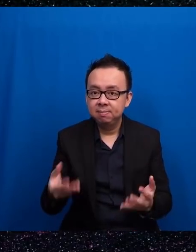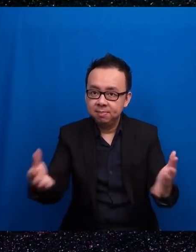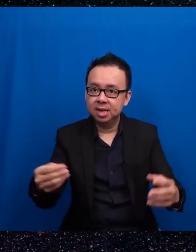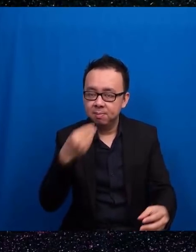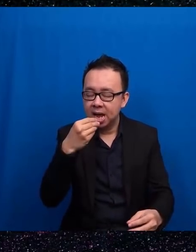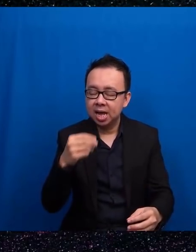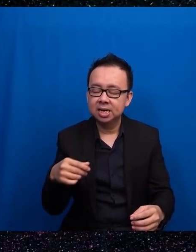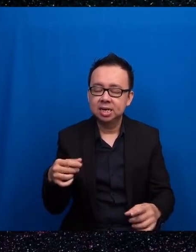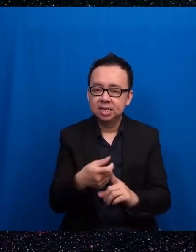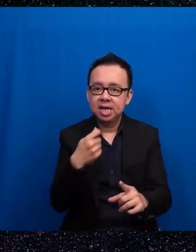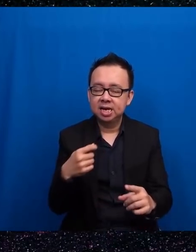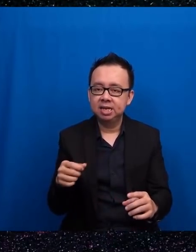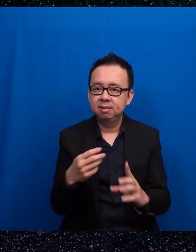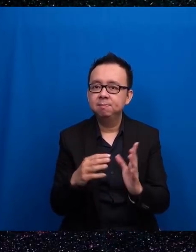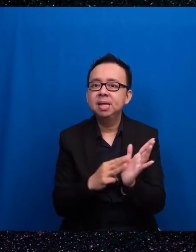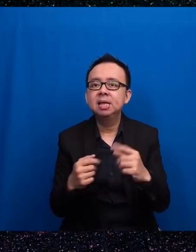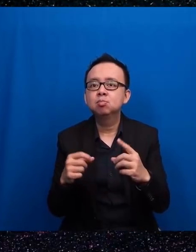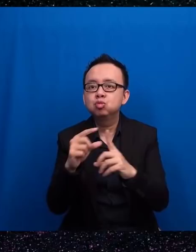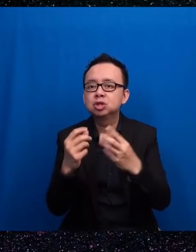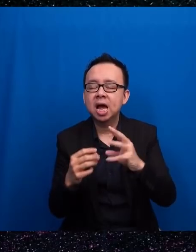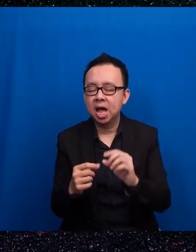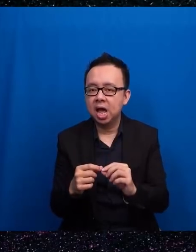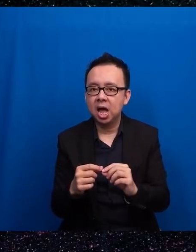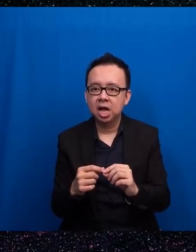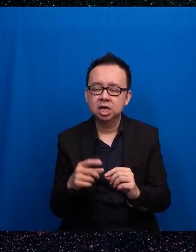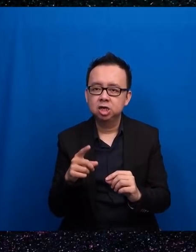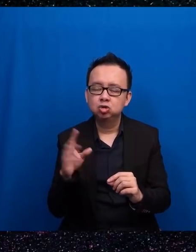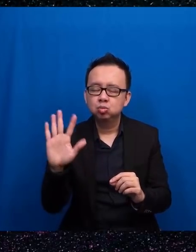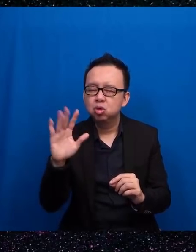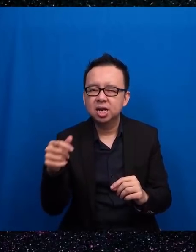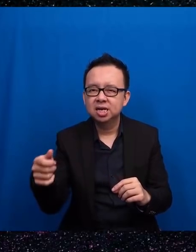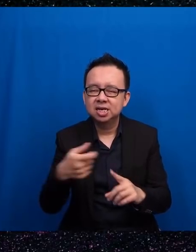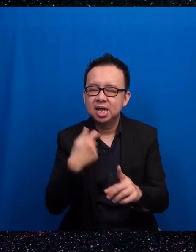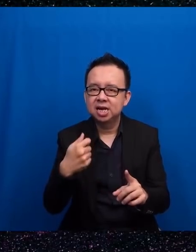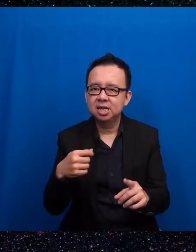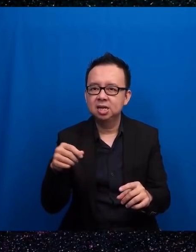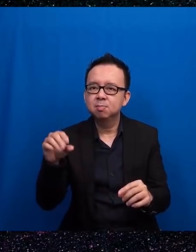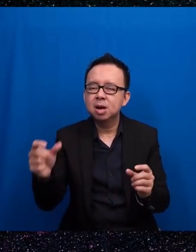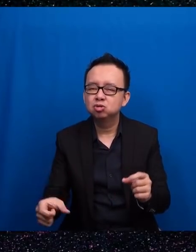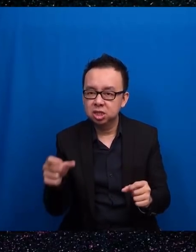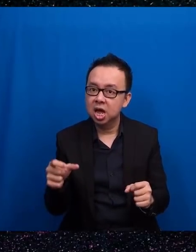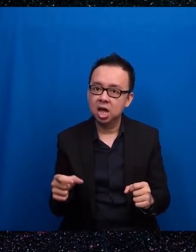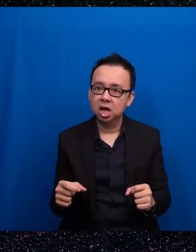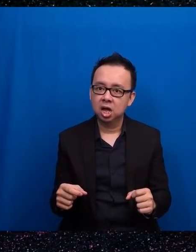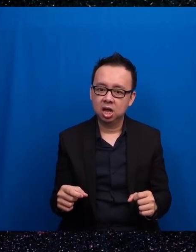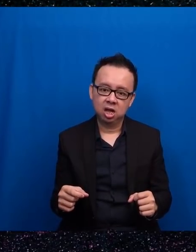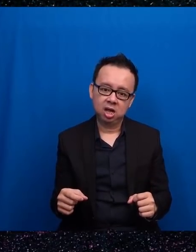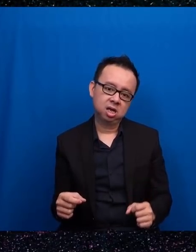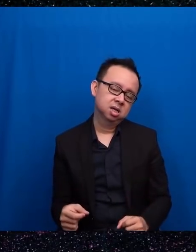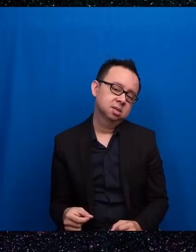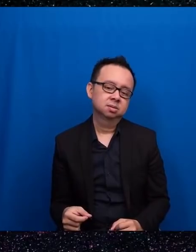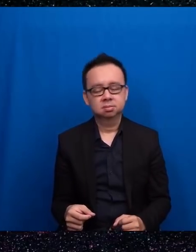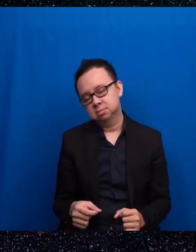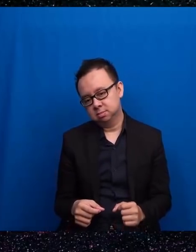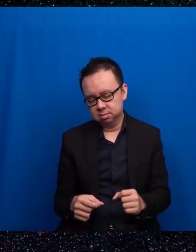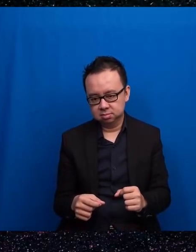itu bukan sesuatu yang diusahakan manusia. Dengan kata lain Tuhan berkata, keluar dari Sabat ini, aku akan